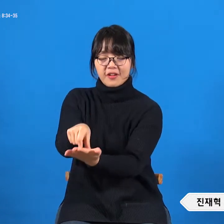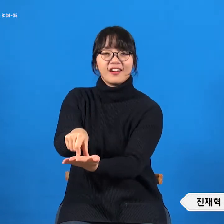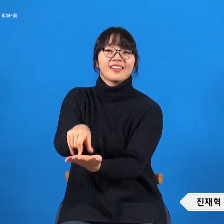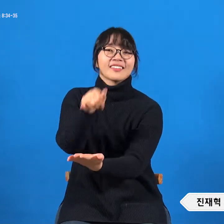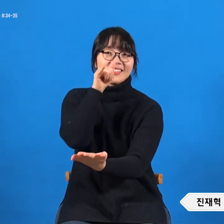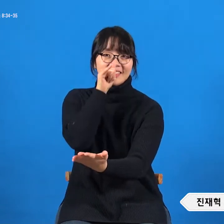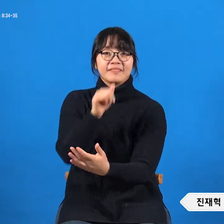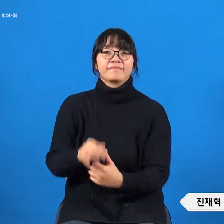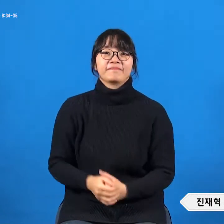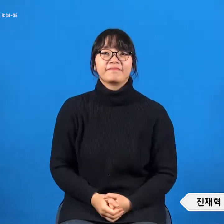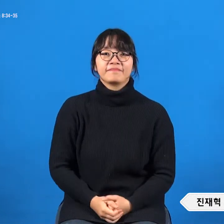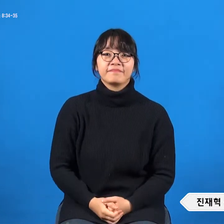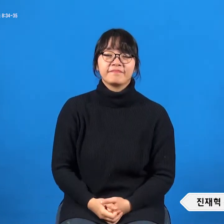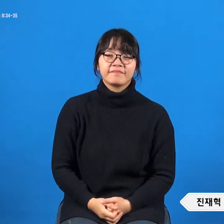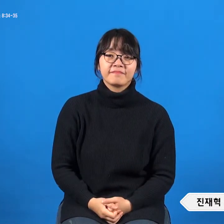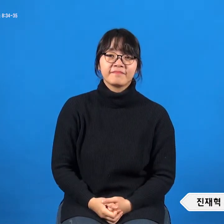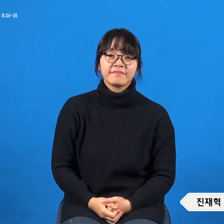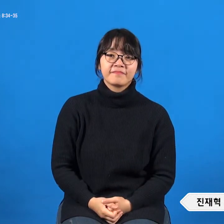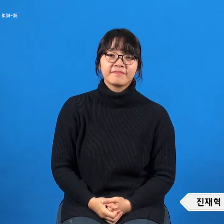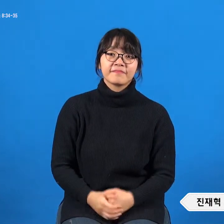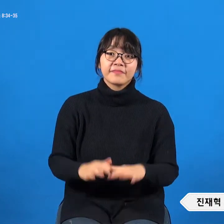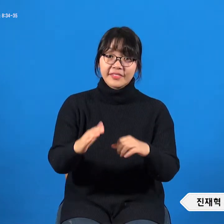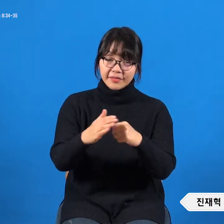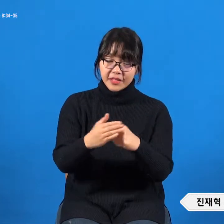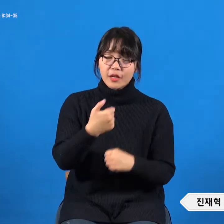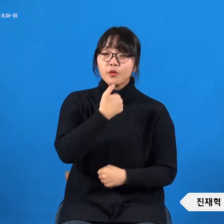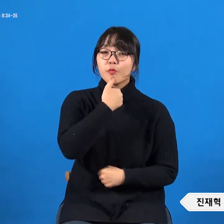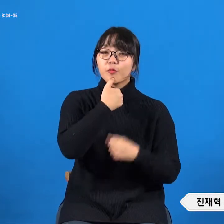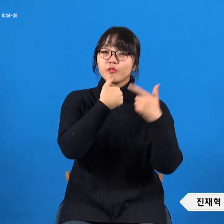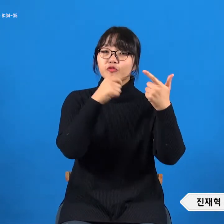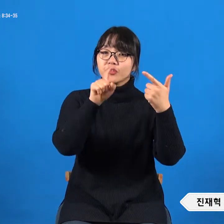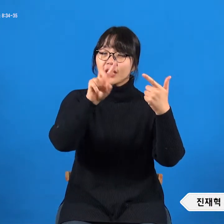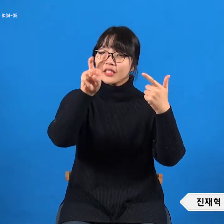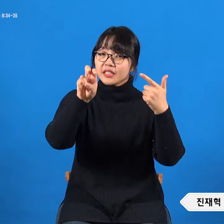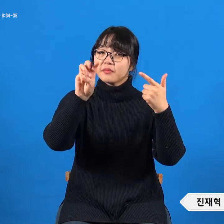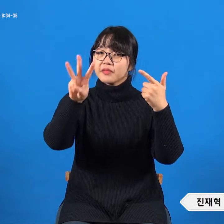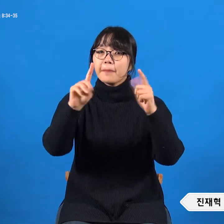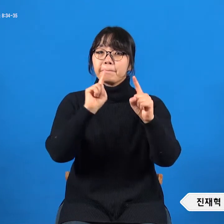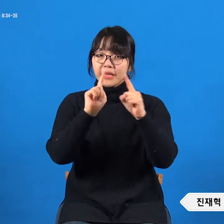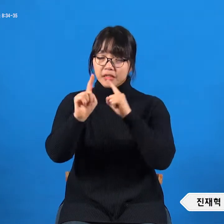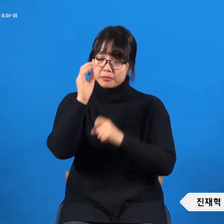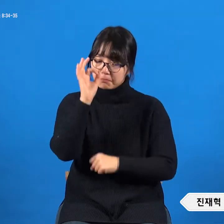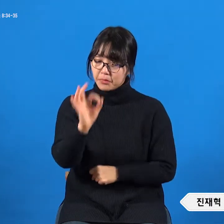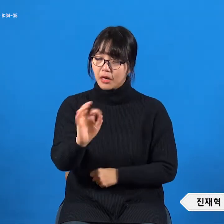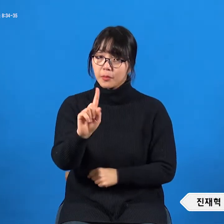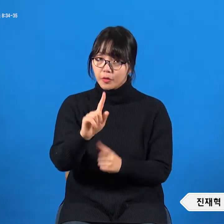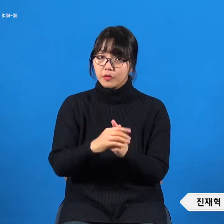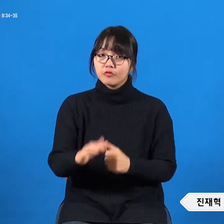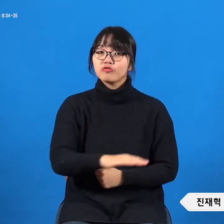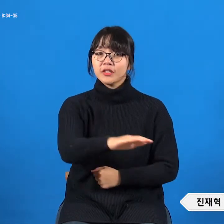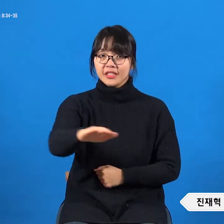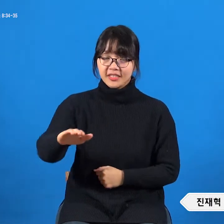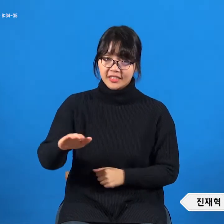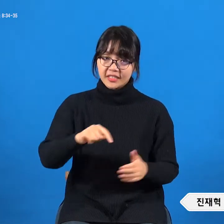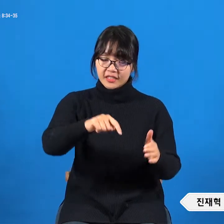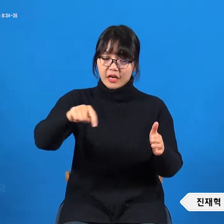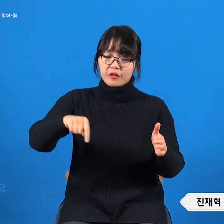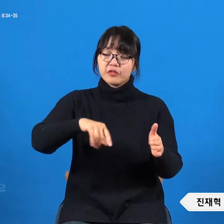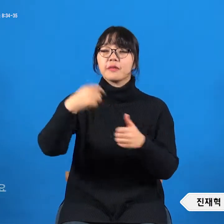우리에게 말씀하고 있습니다. 그래서 로마서 6장 23절의 말씀은 우리 가운데